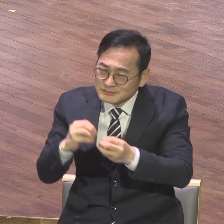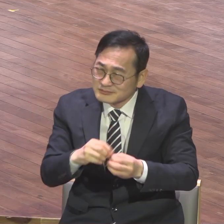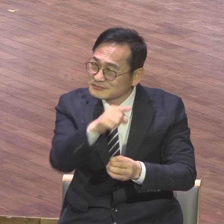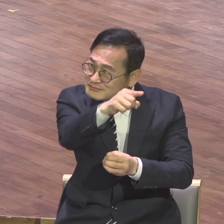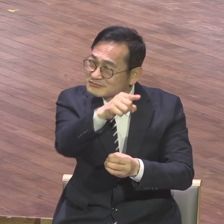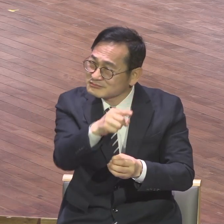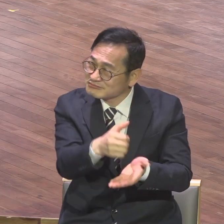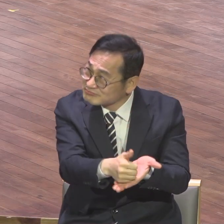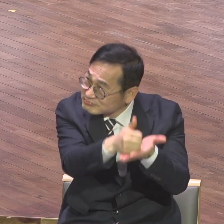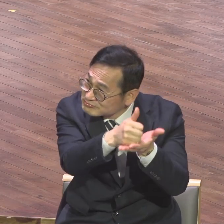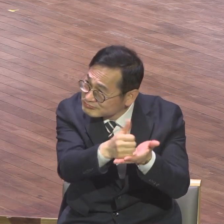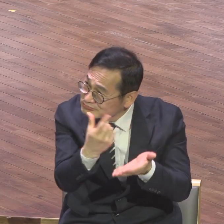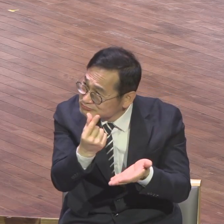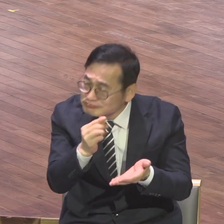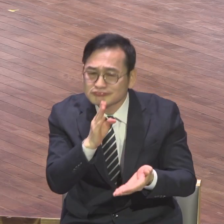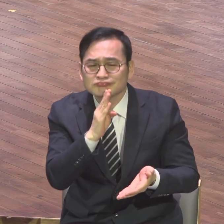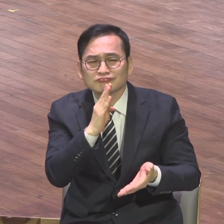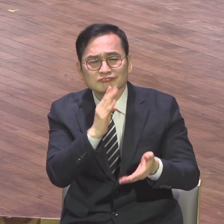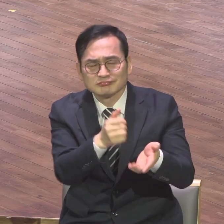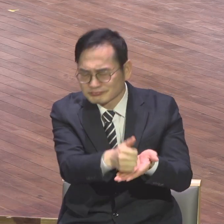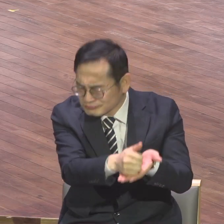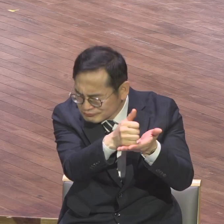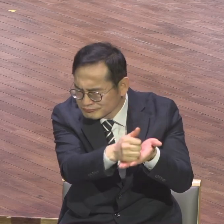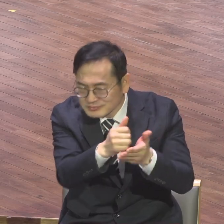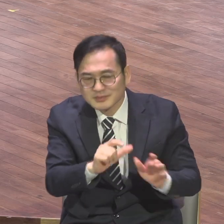그 현장에